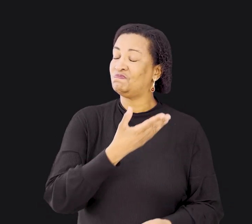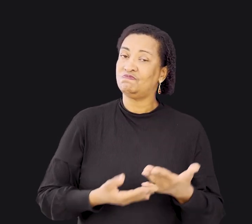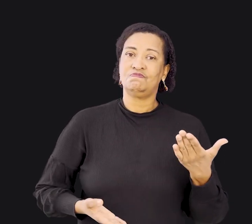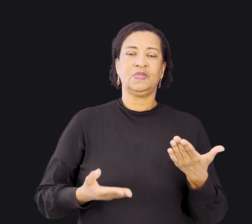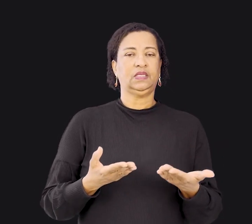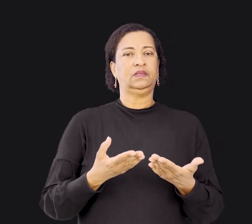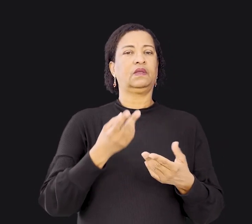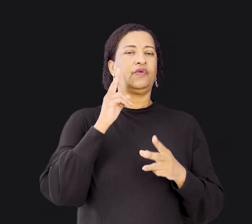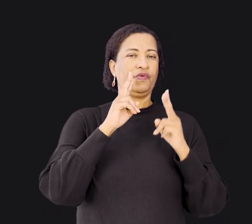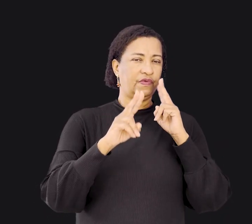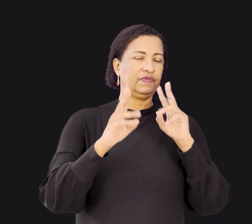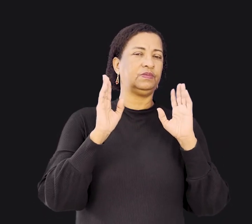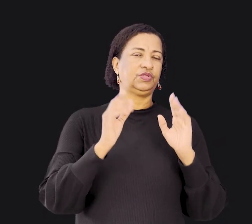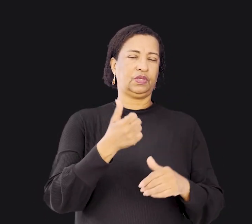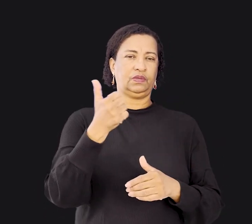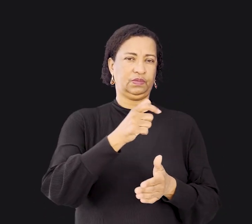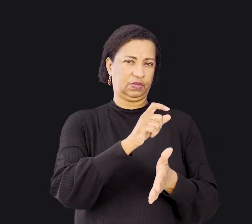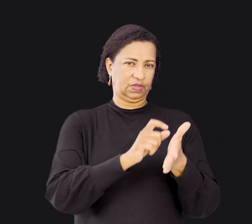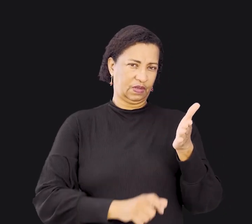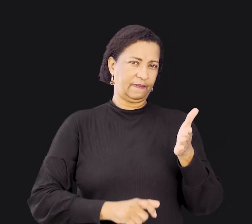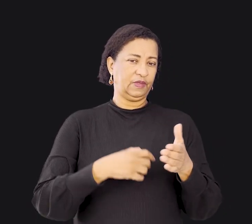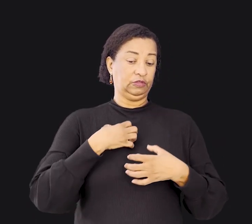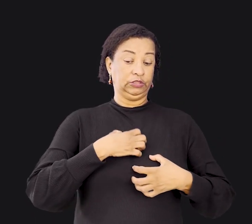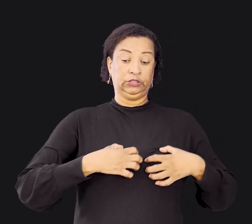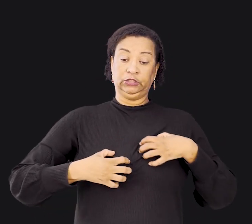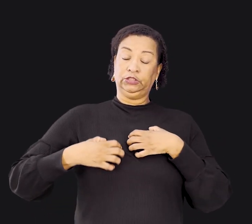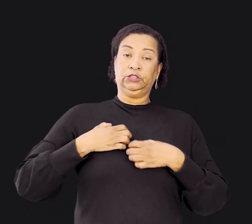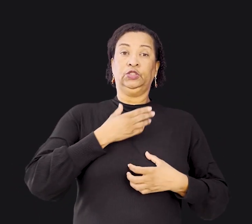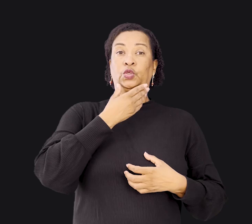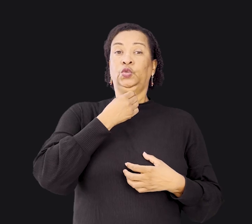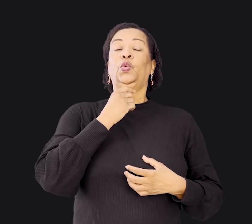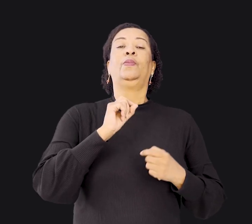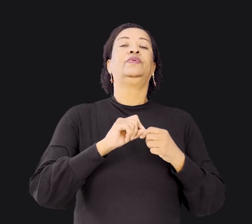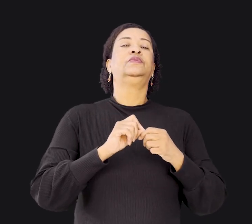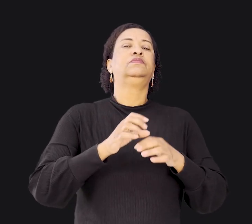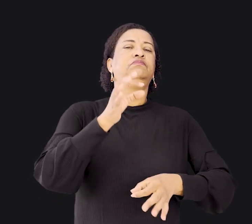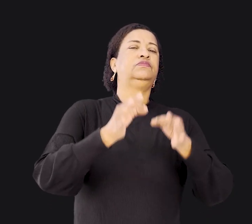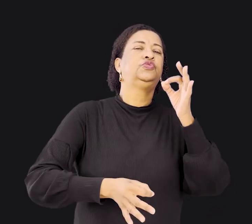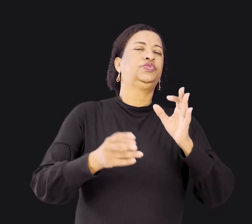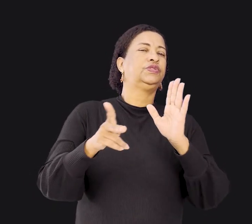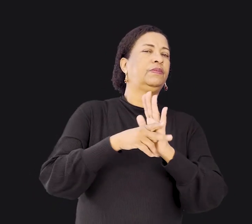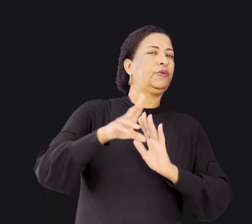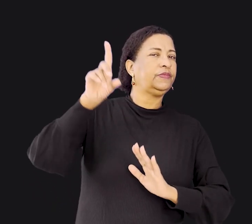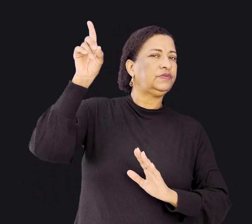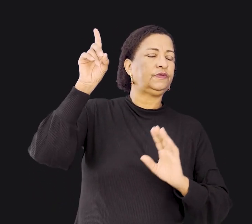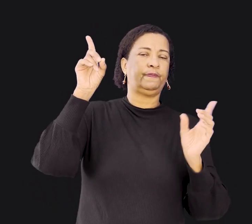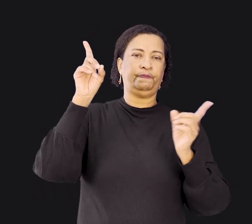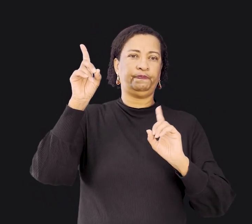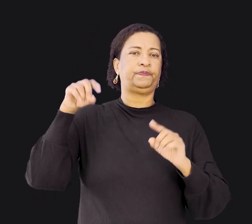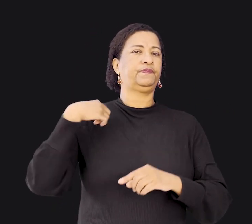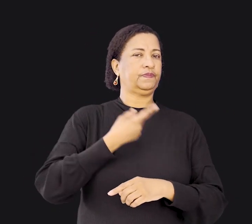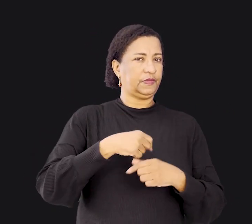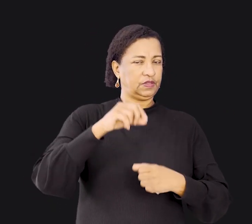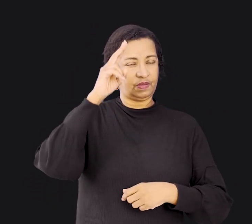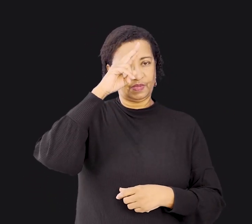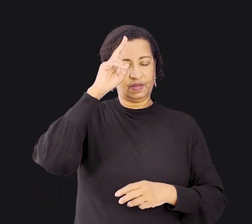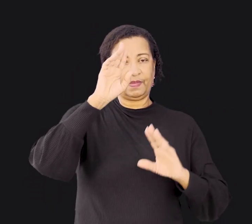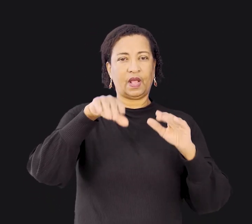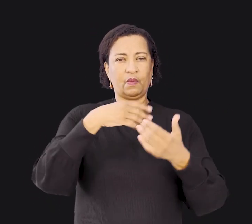vimos no primeiro capítulo, a ira do homem não produz a justiça de Deus. Devemos nos lembrar que quando perdemos a